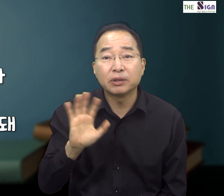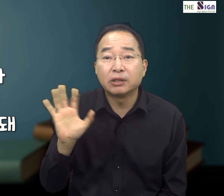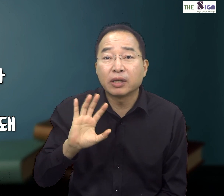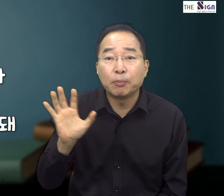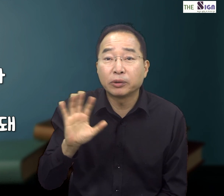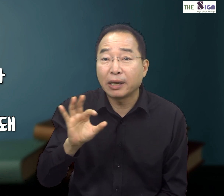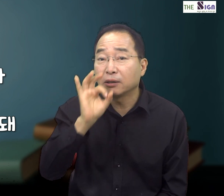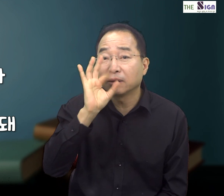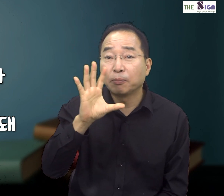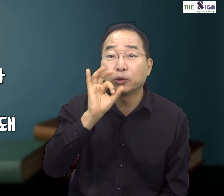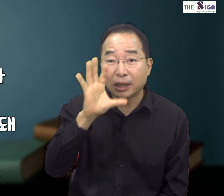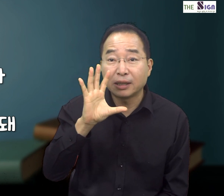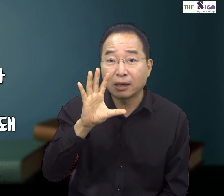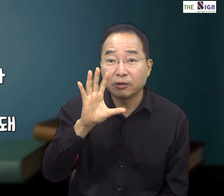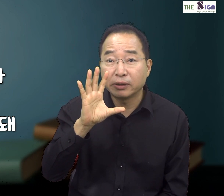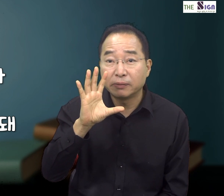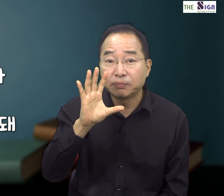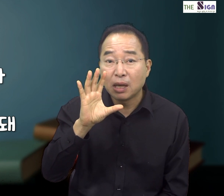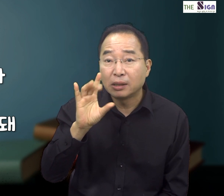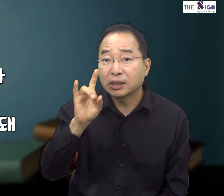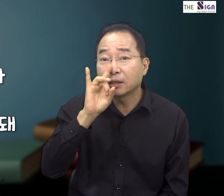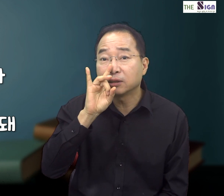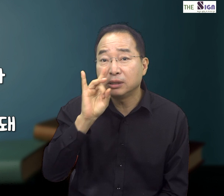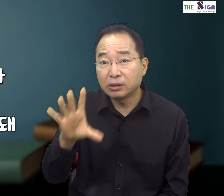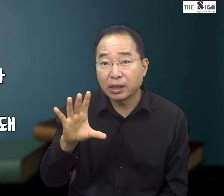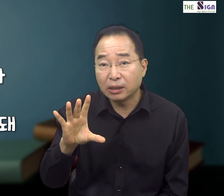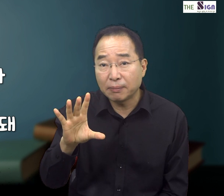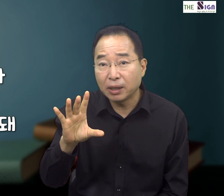그렇게 못한다는 거예요. 자, 그래서 이렇게 되면